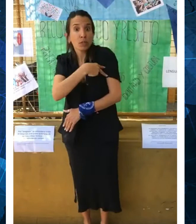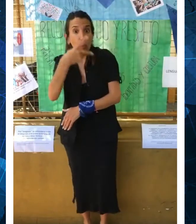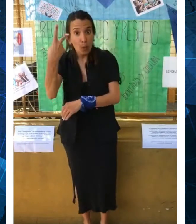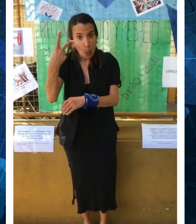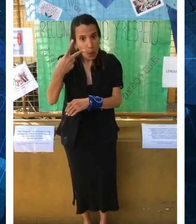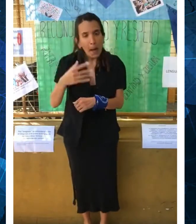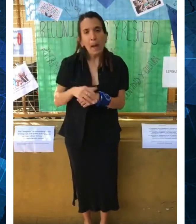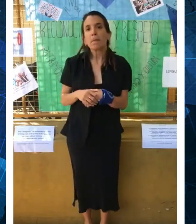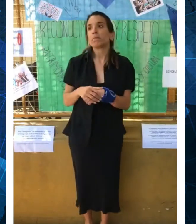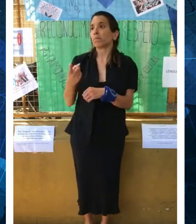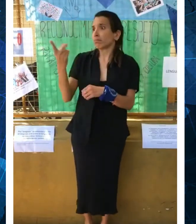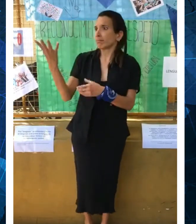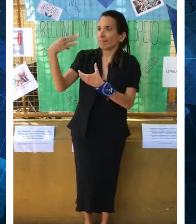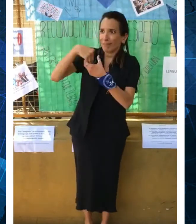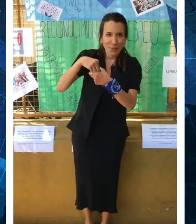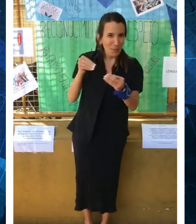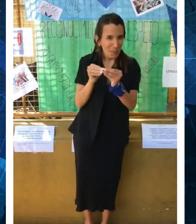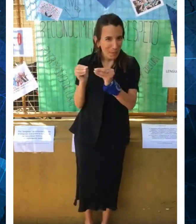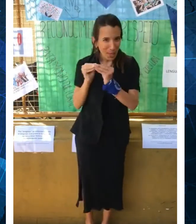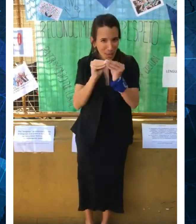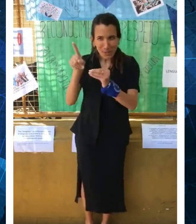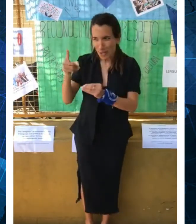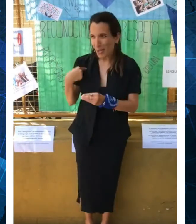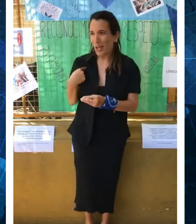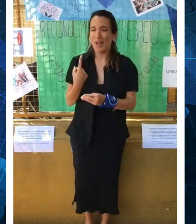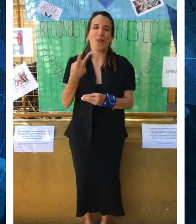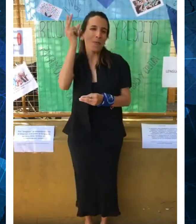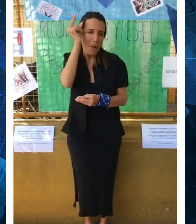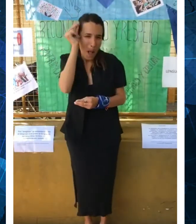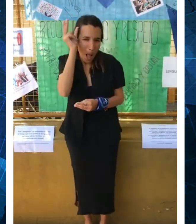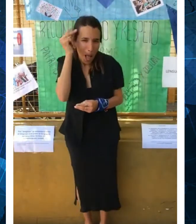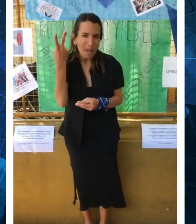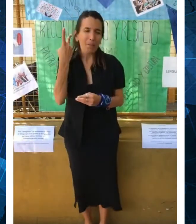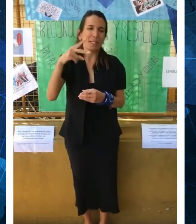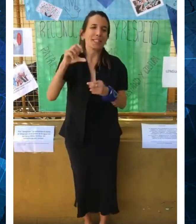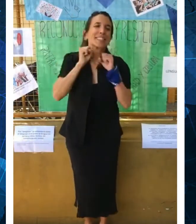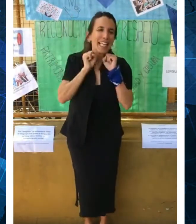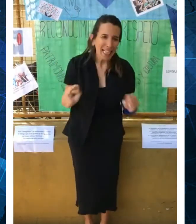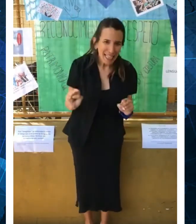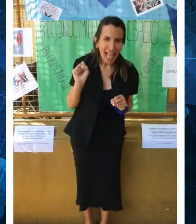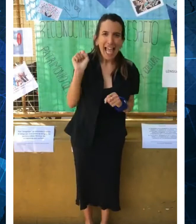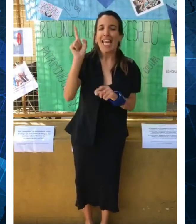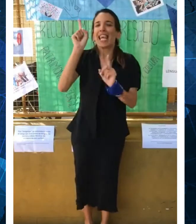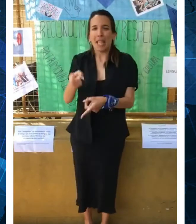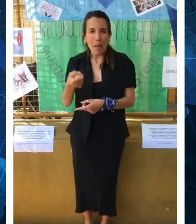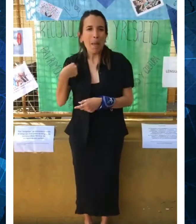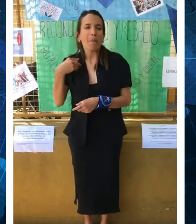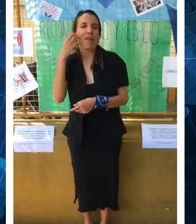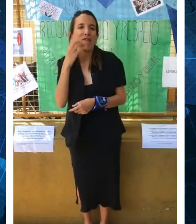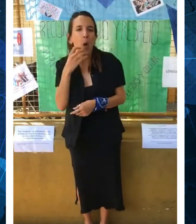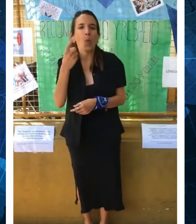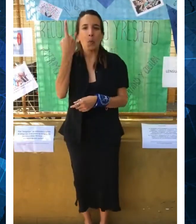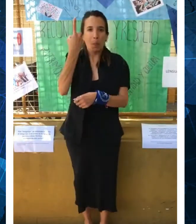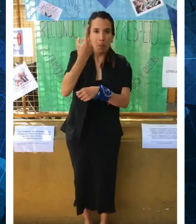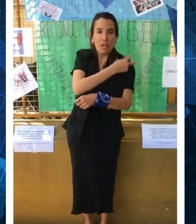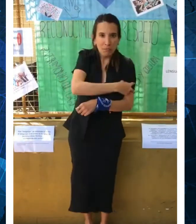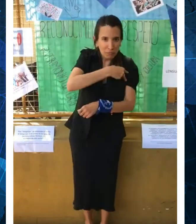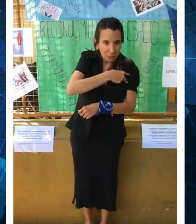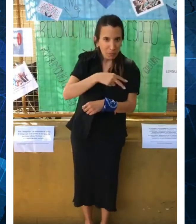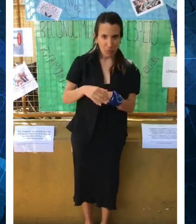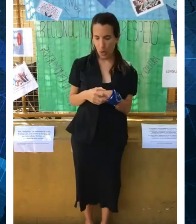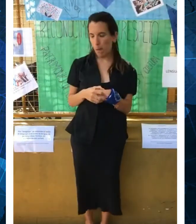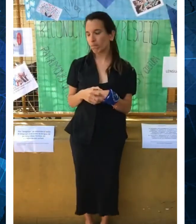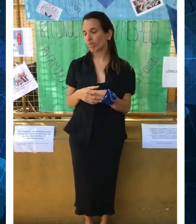Paul, soy vocal segunda de la Confederación Argentina de Sordos y vine con mi compañera Julia